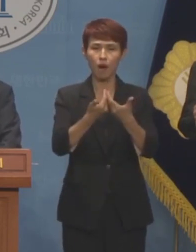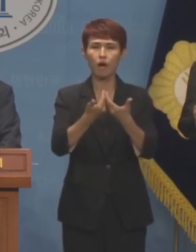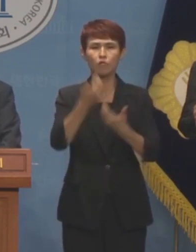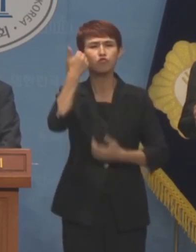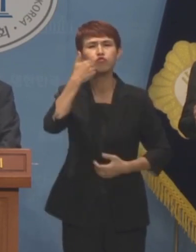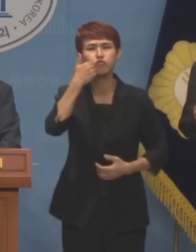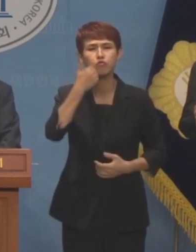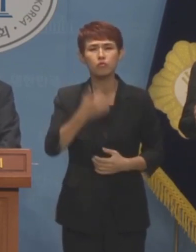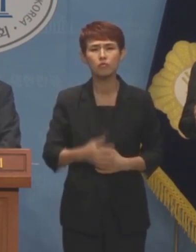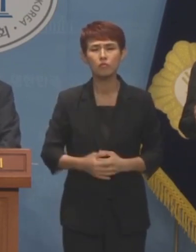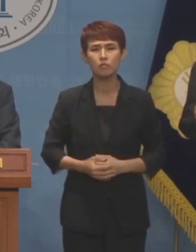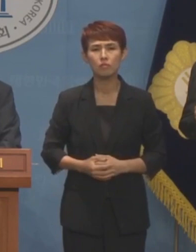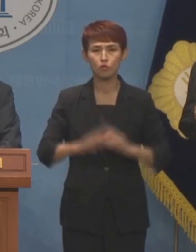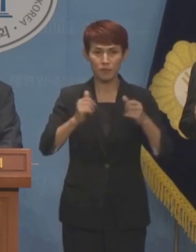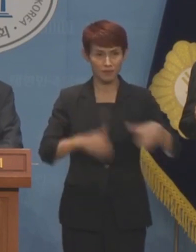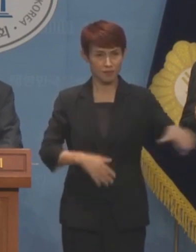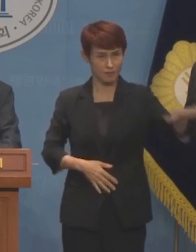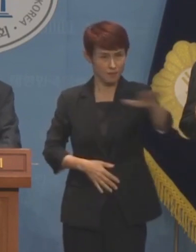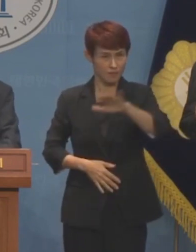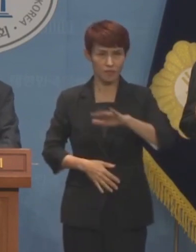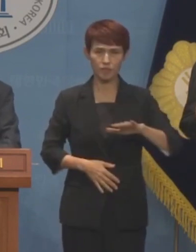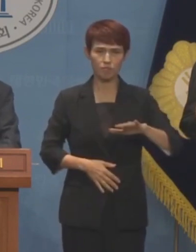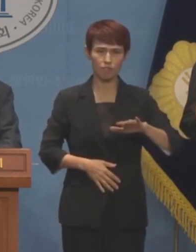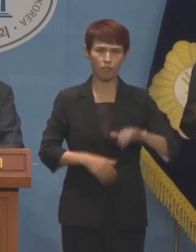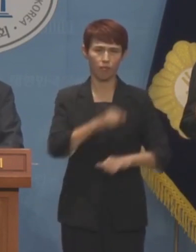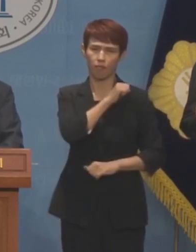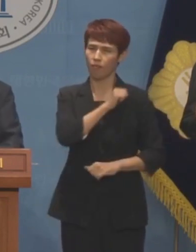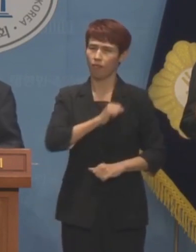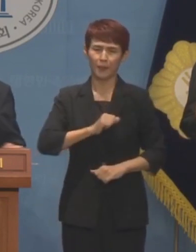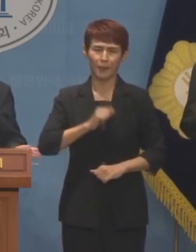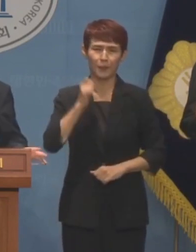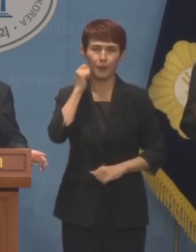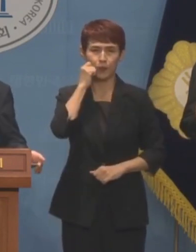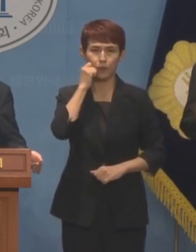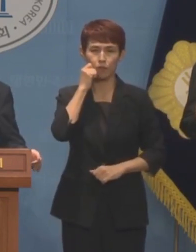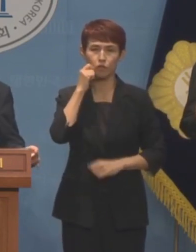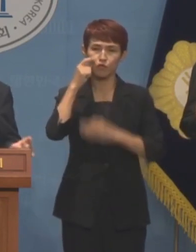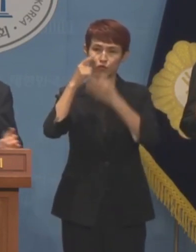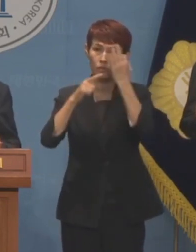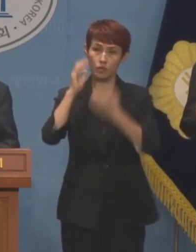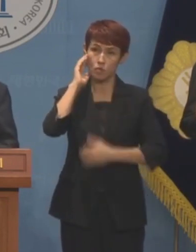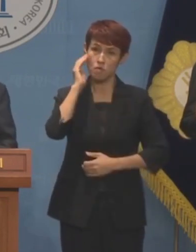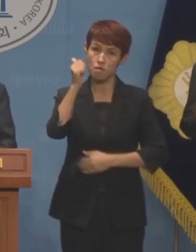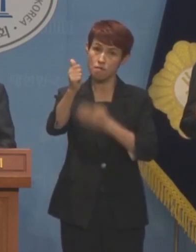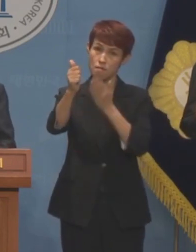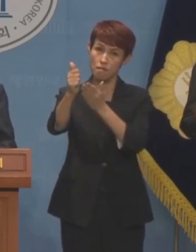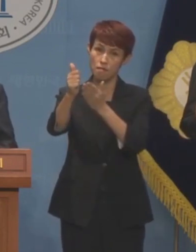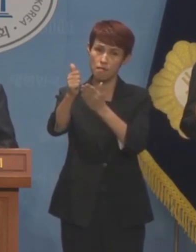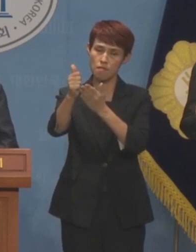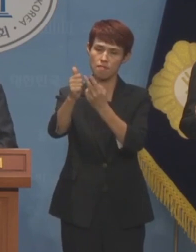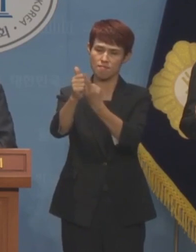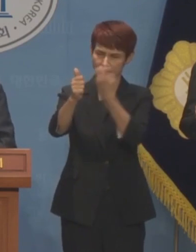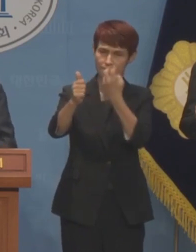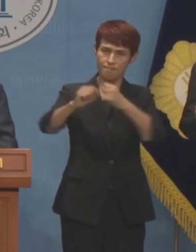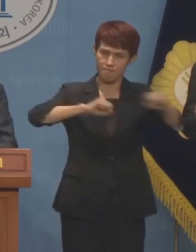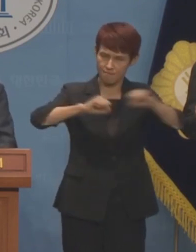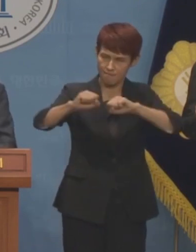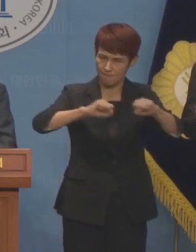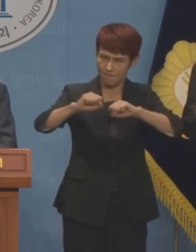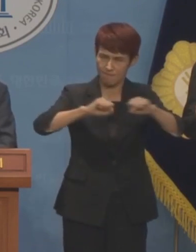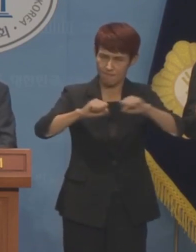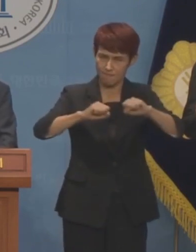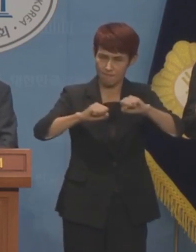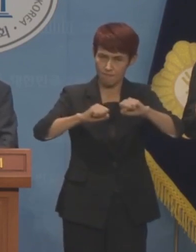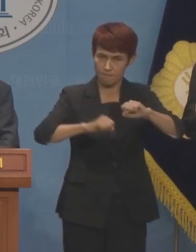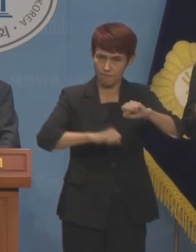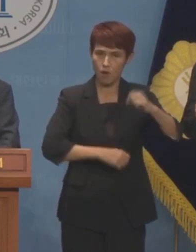누구입니까? 국민들은 이제 더 이상 기다릴 수 없습니다. 윤석열 대통령의 탄핵의 그날이